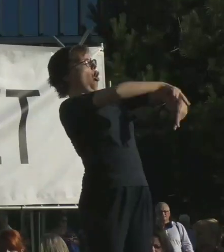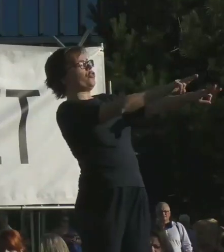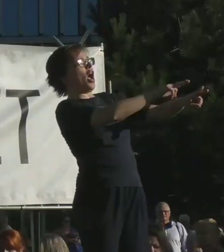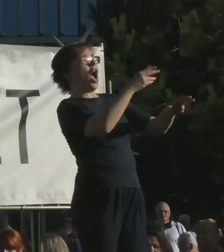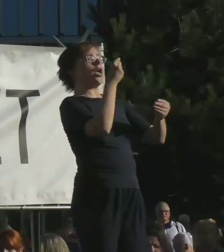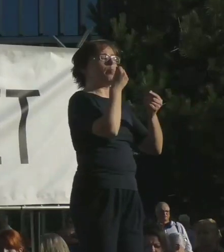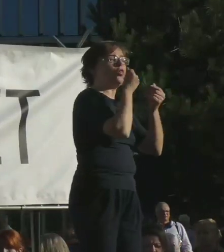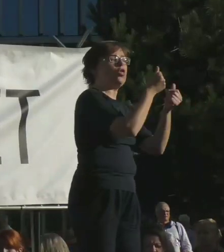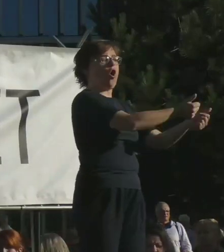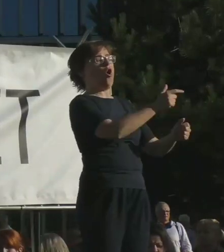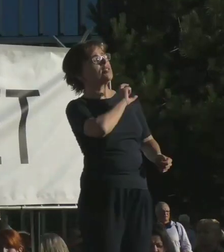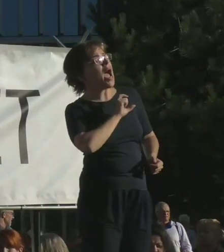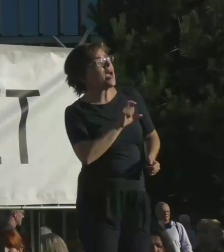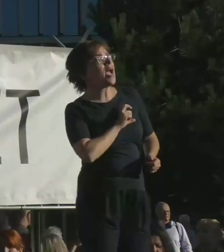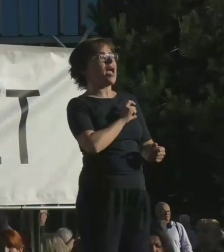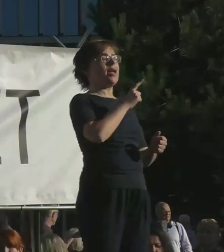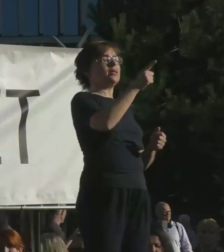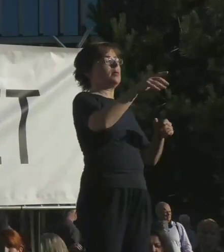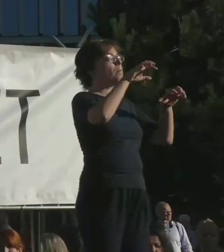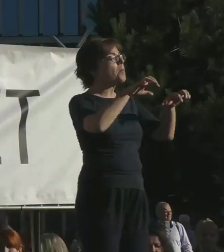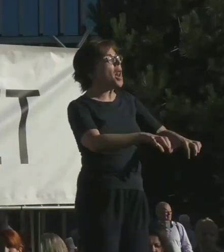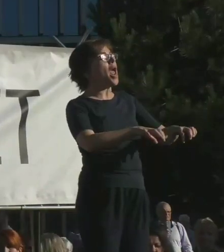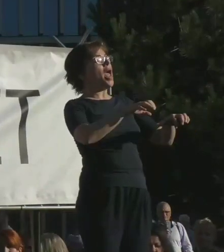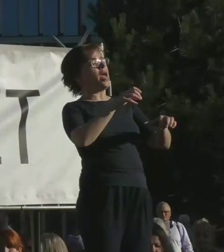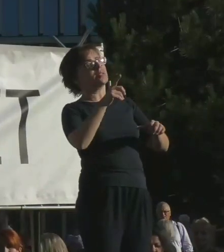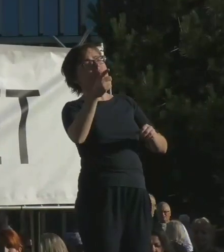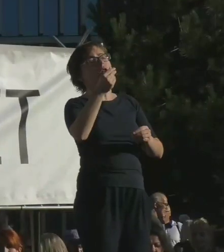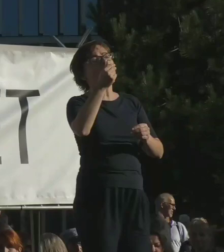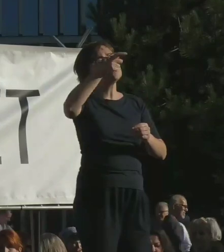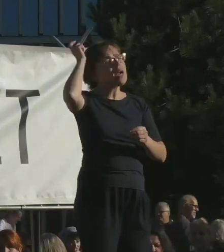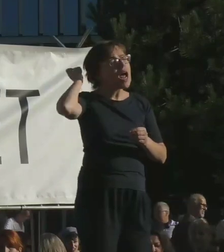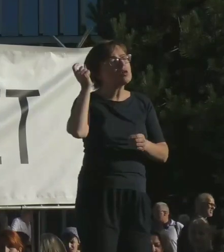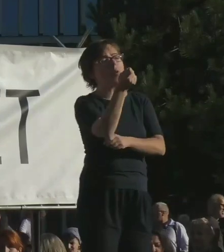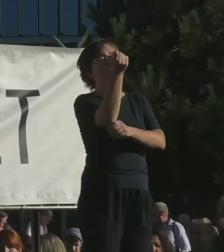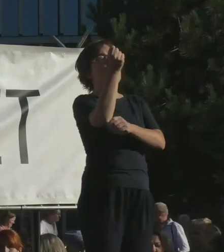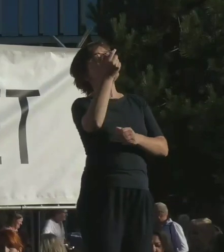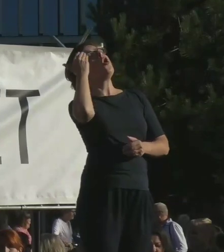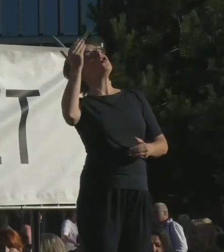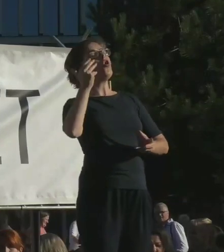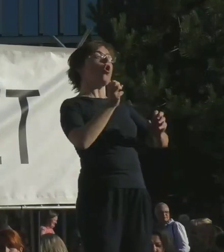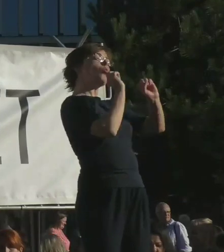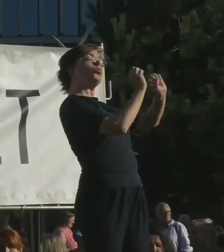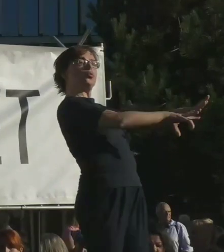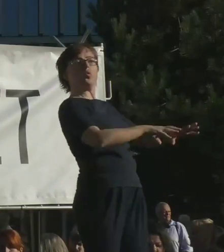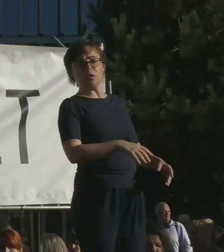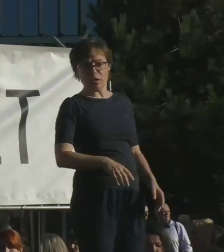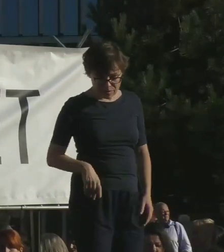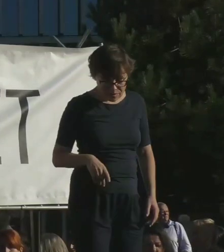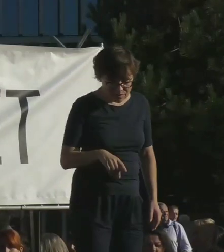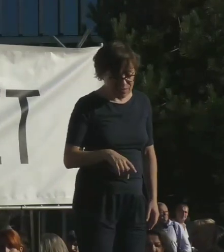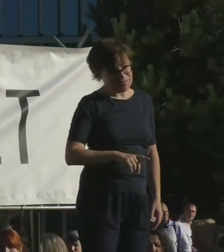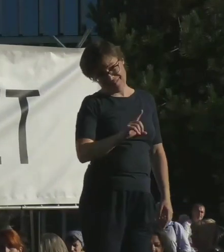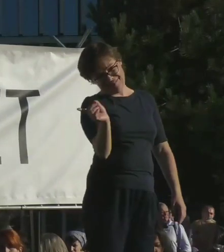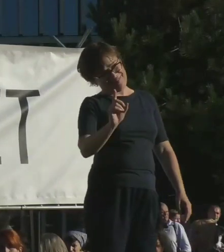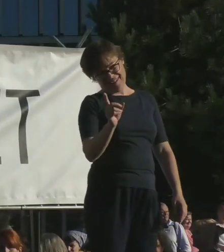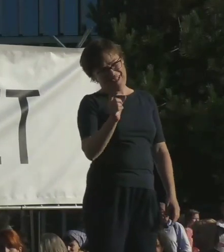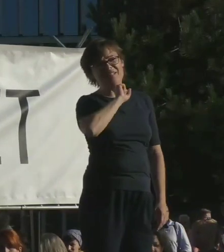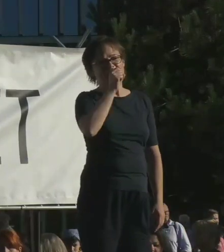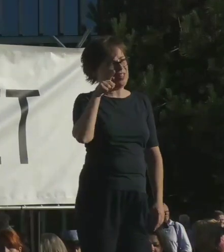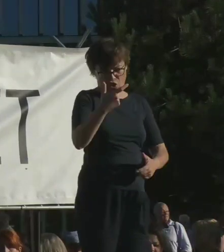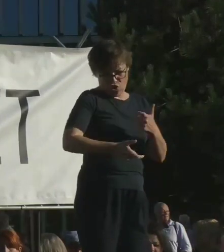te fundusze, te agencje, te kurwa pieniądze na straż pożarną, tak z honorem się unosi. To kurwa, no naprawdę nie rozśmieszajcie